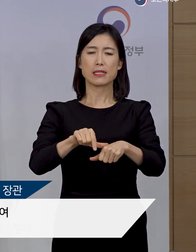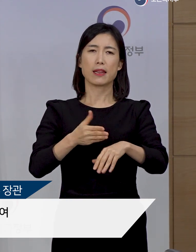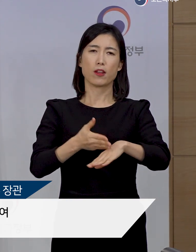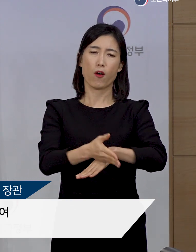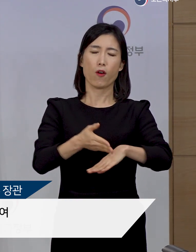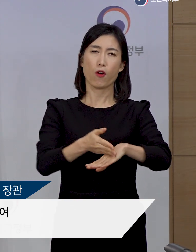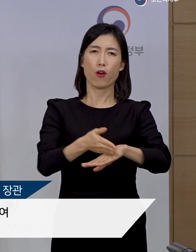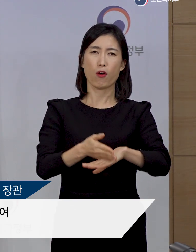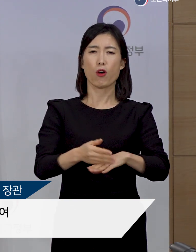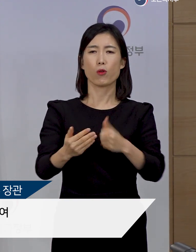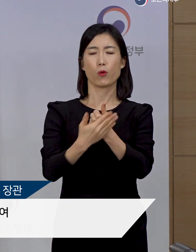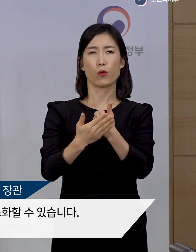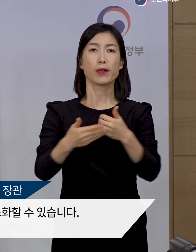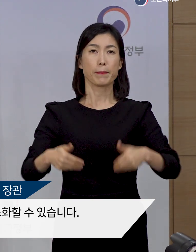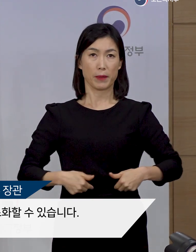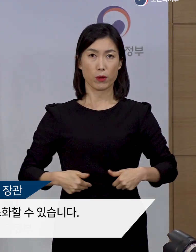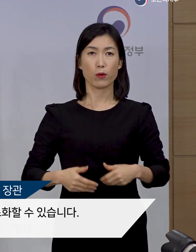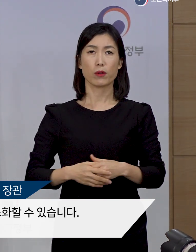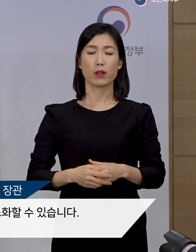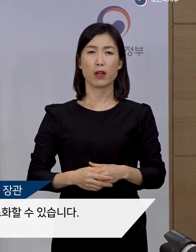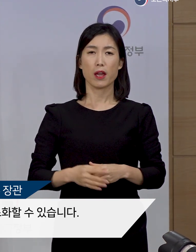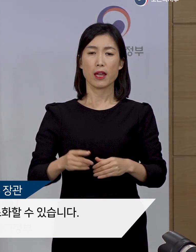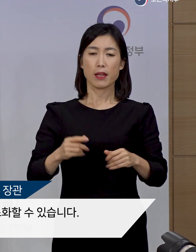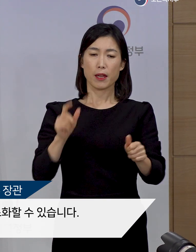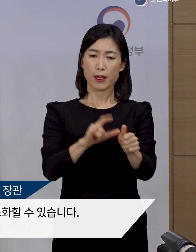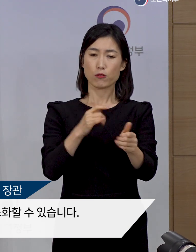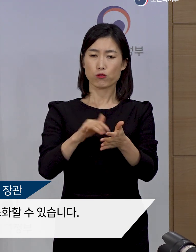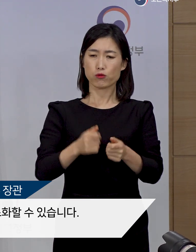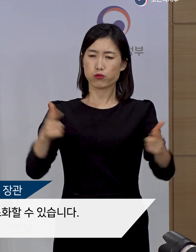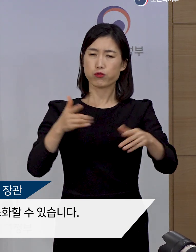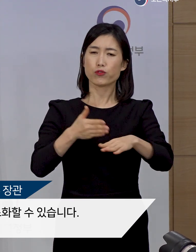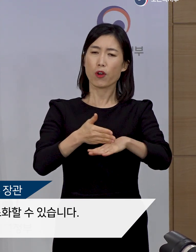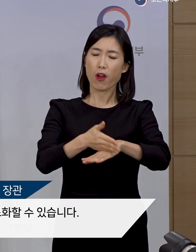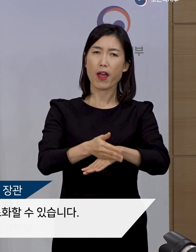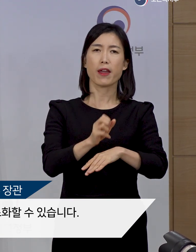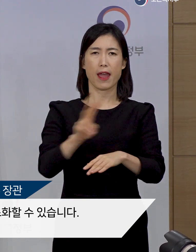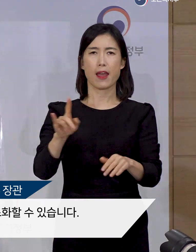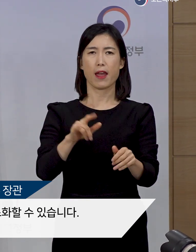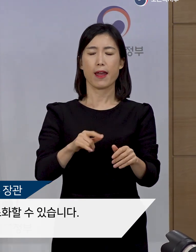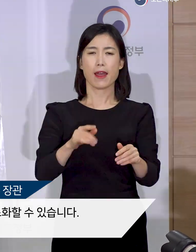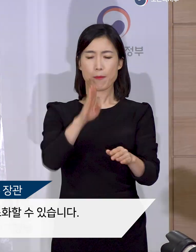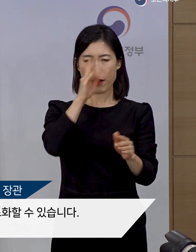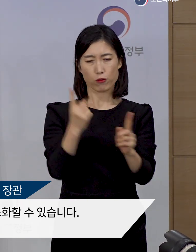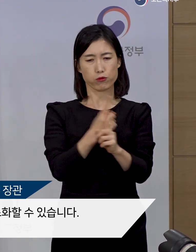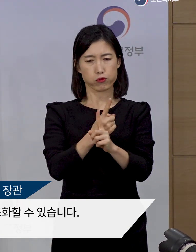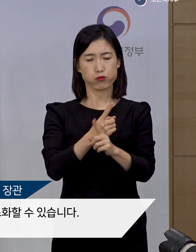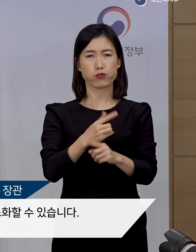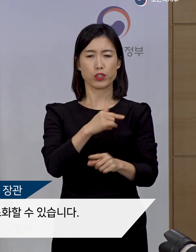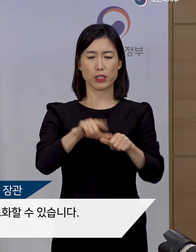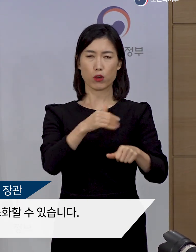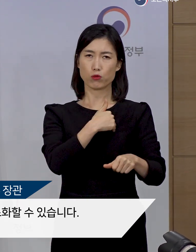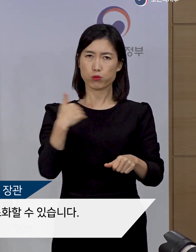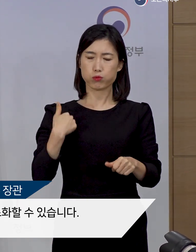때입니다. 그래야 중환자 발생을 억제하고 사망자 발생을 최소화할 수